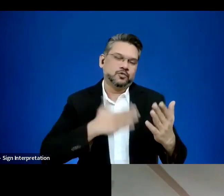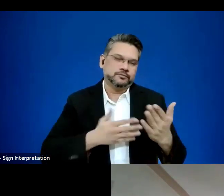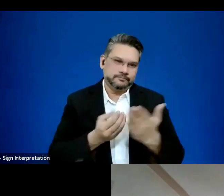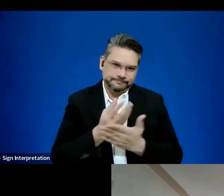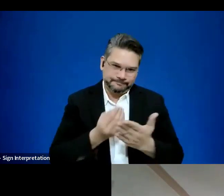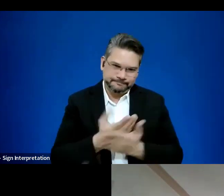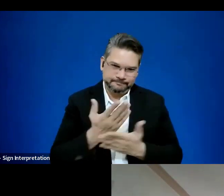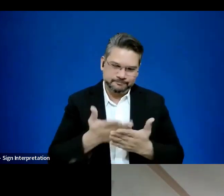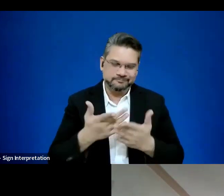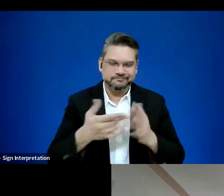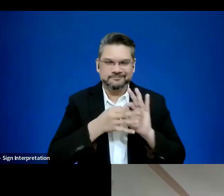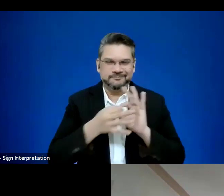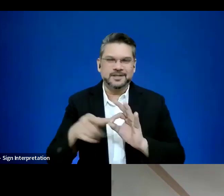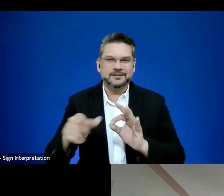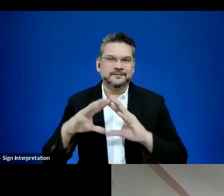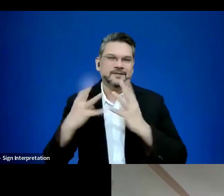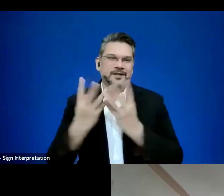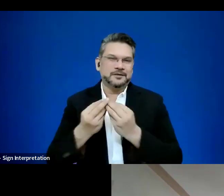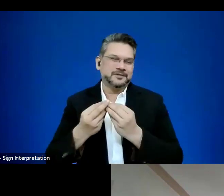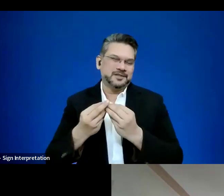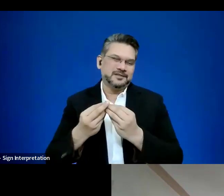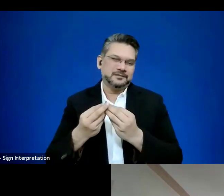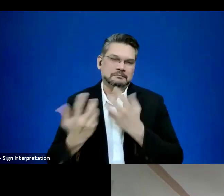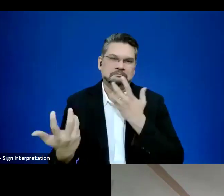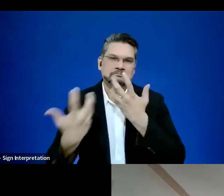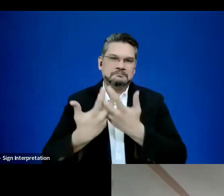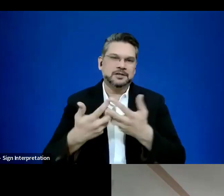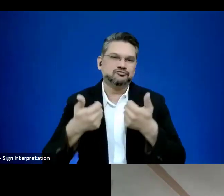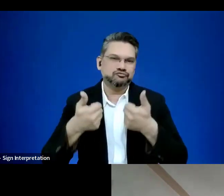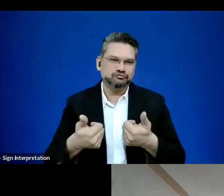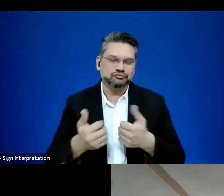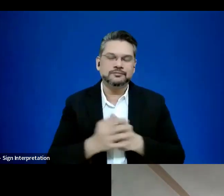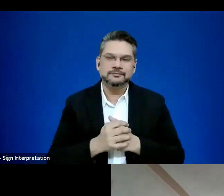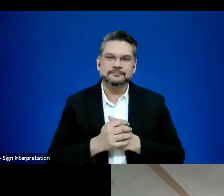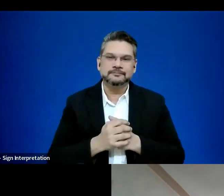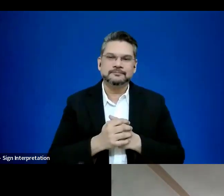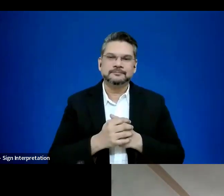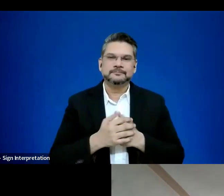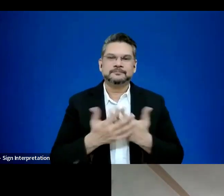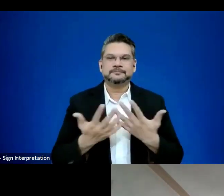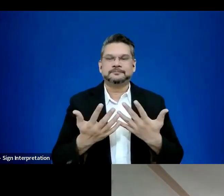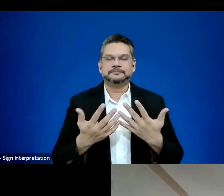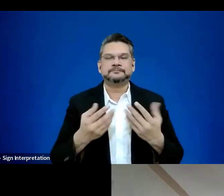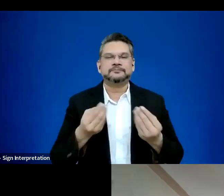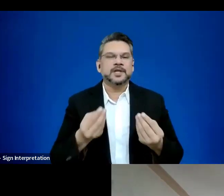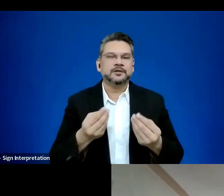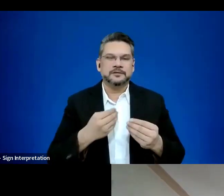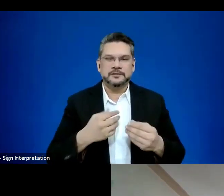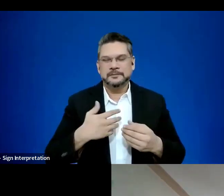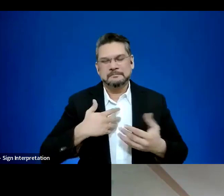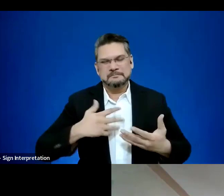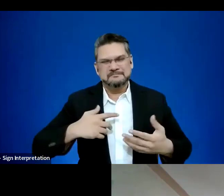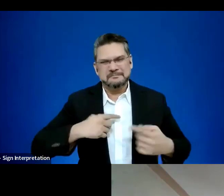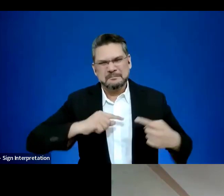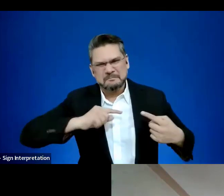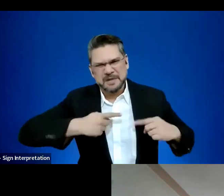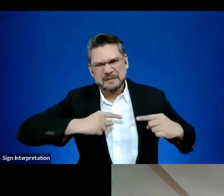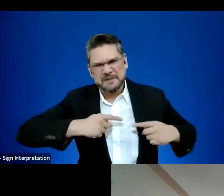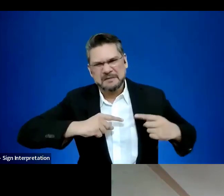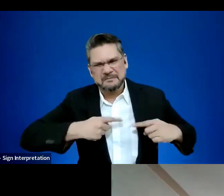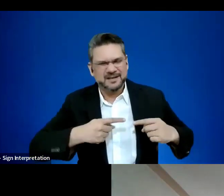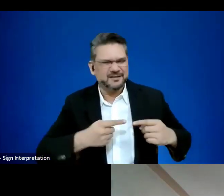我想要也用个诗词，他是这么说的。